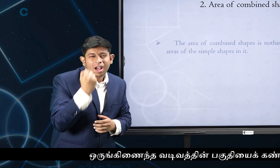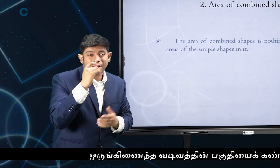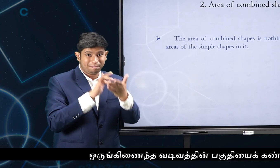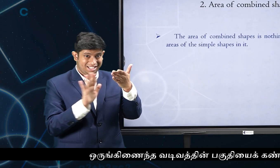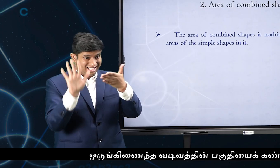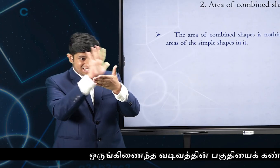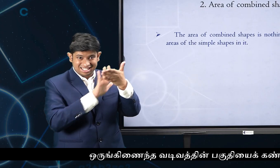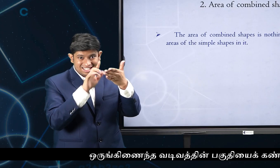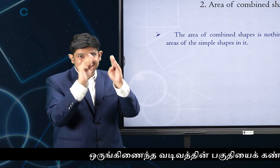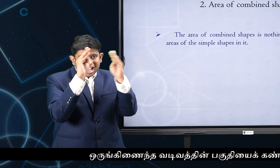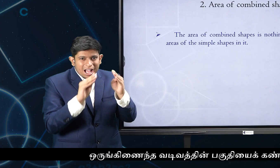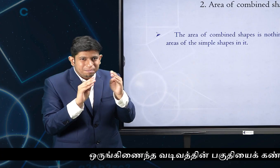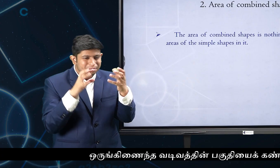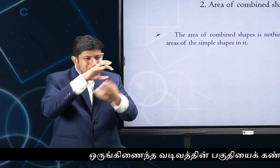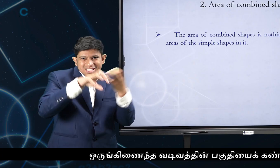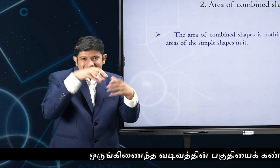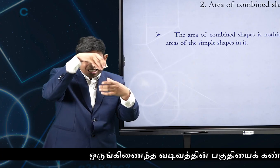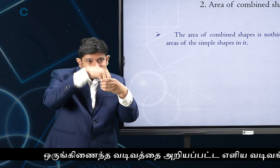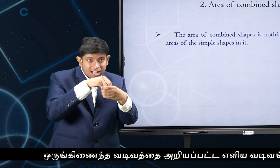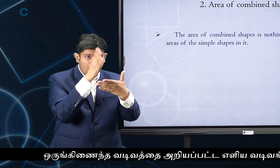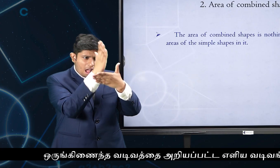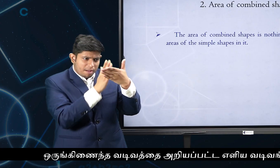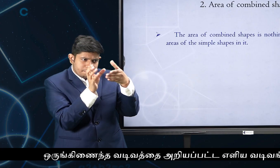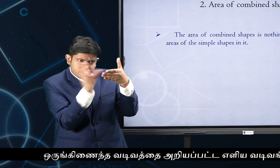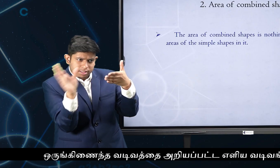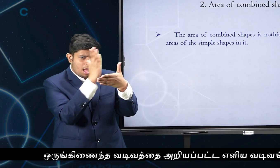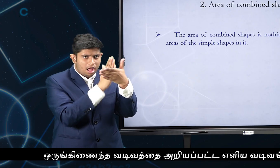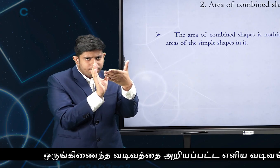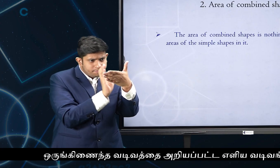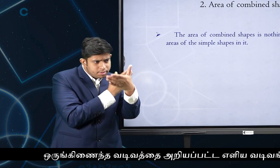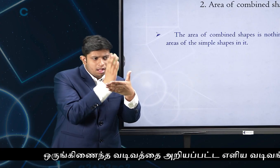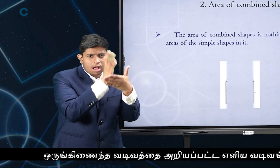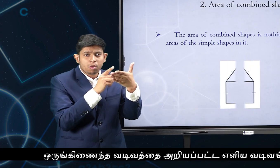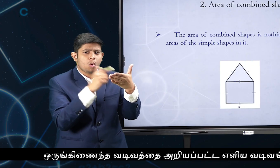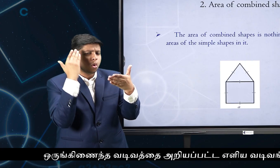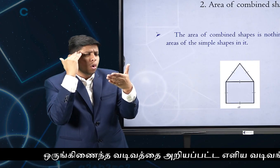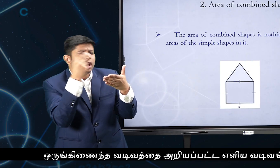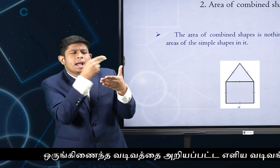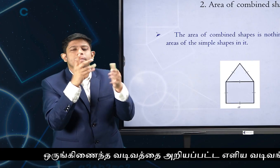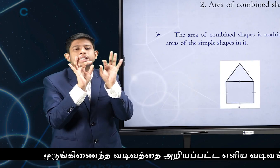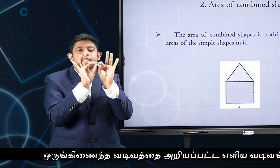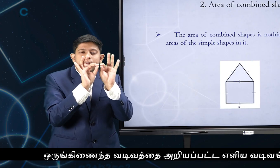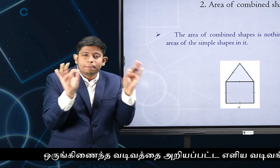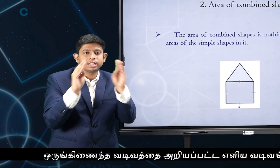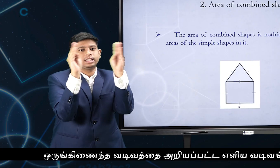ஒருங்கிணைந்த வடிவத்தின் பகுதியை கண்டறிய ஒருங்கிணைந்த வடிவத்தை அறியப்பட்ட எளிய வடிவங்களாக